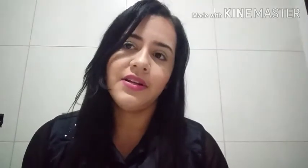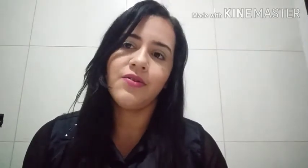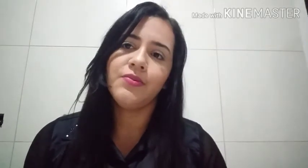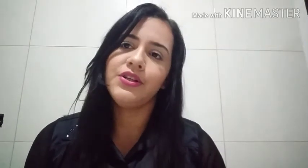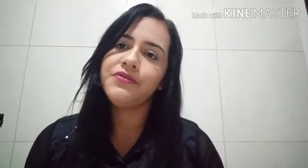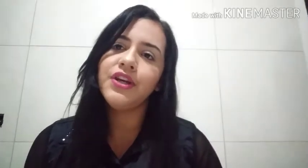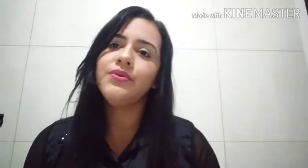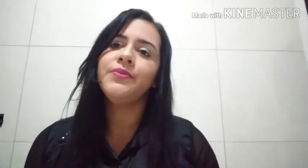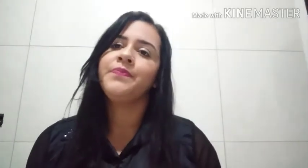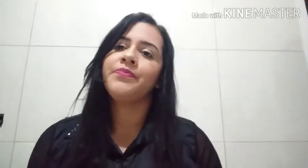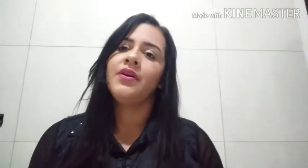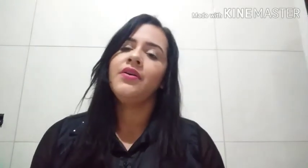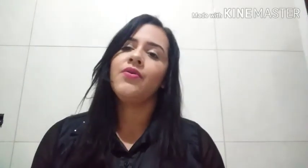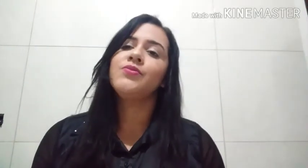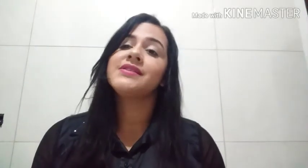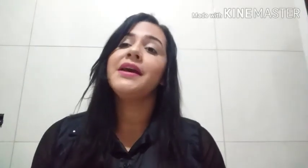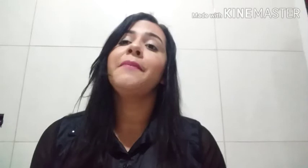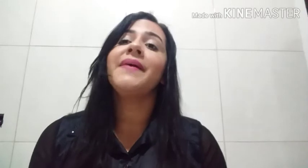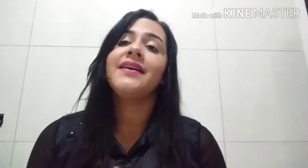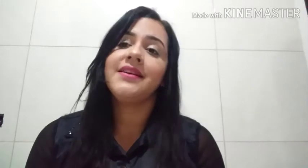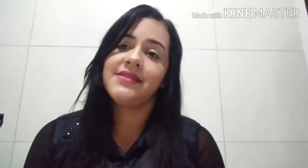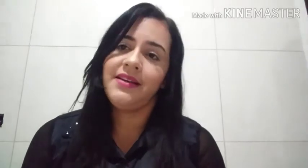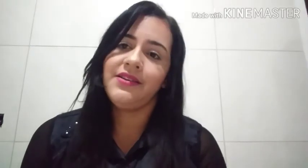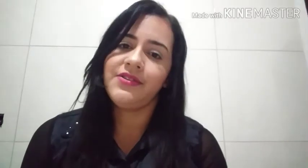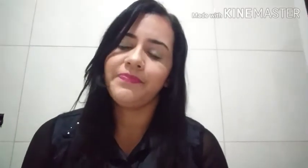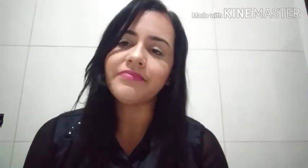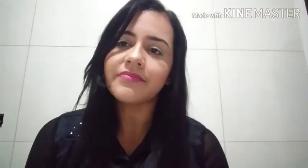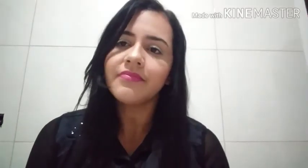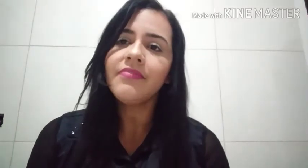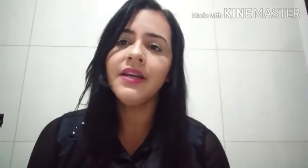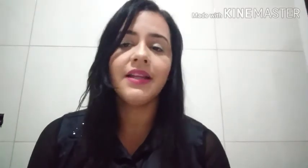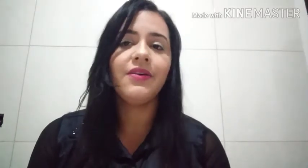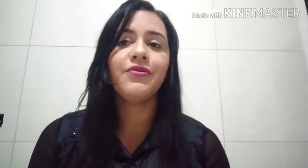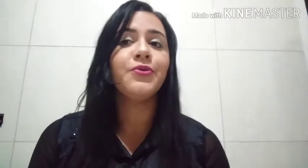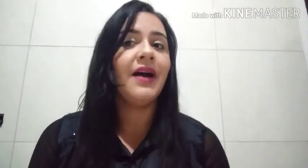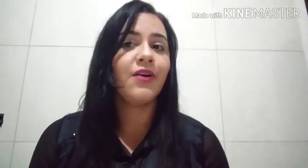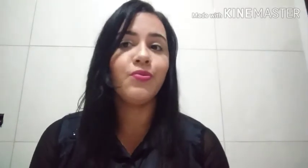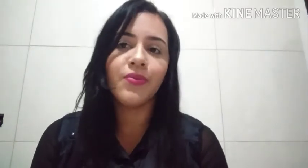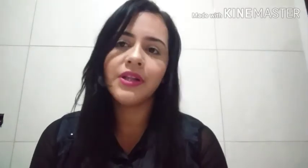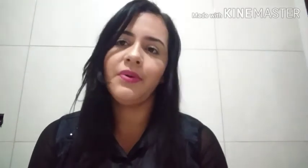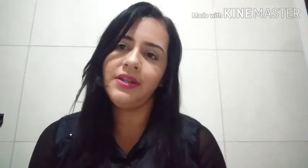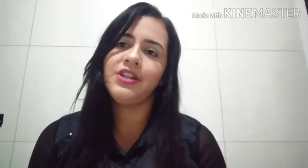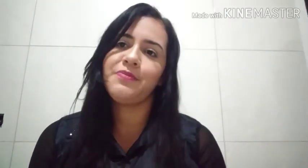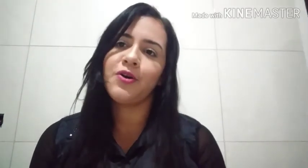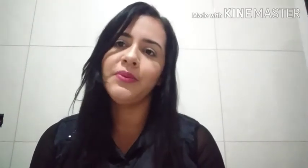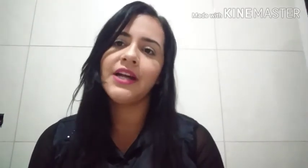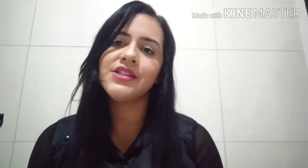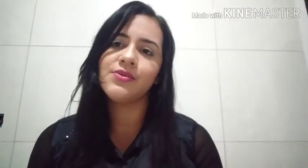como indivíduo, como ser pertencente. Então, foi um marco muito importante para a comunidade surda,